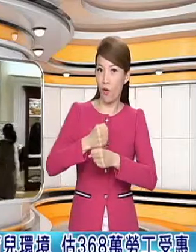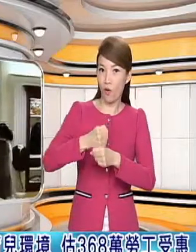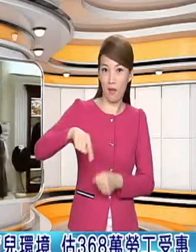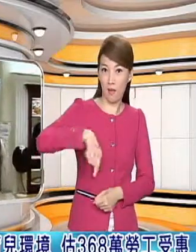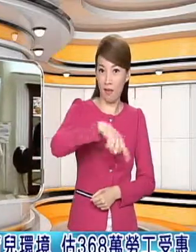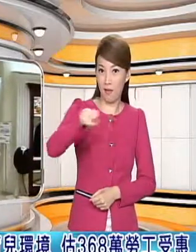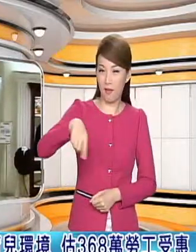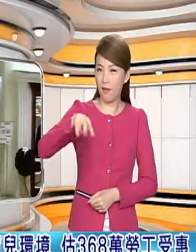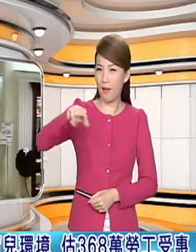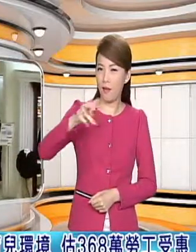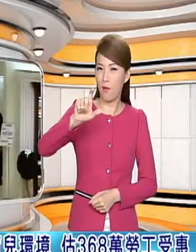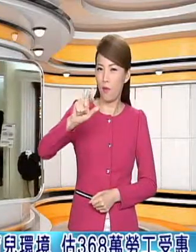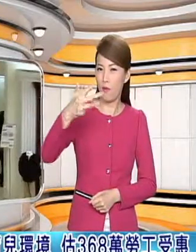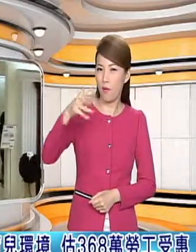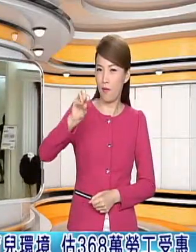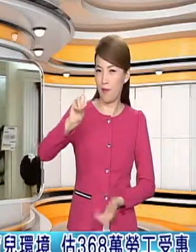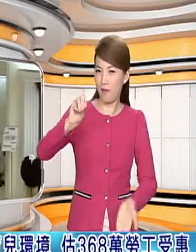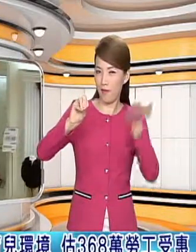雇劳工因此而受惠。